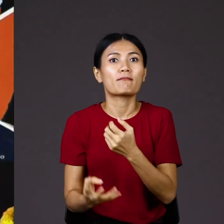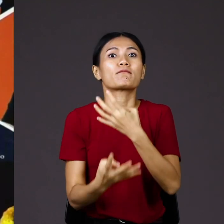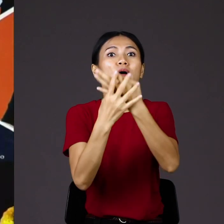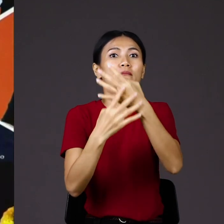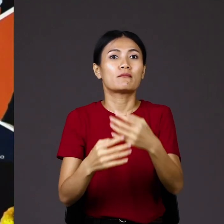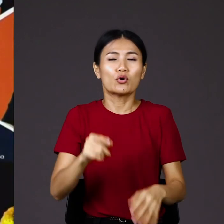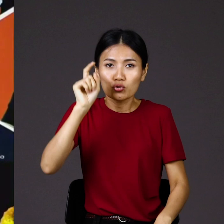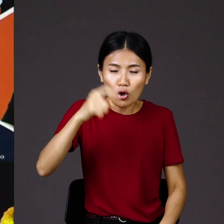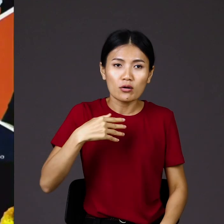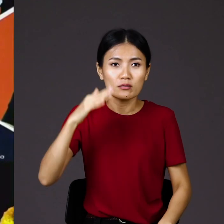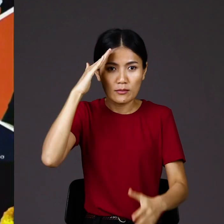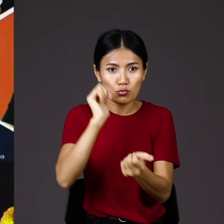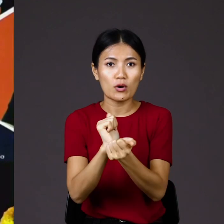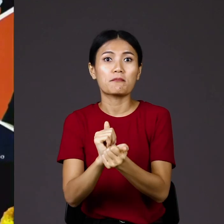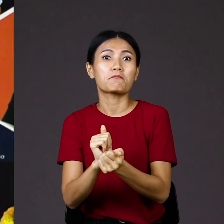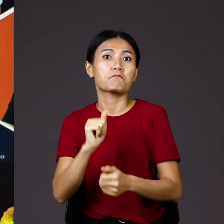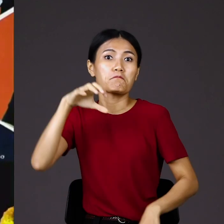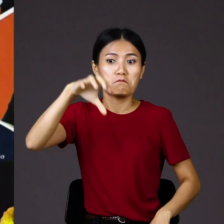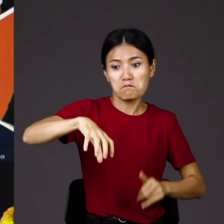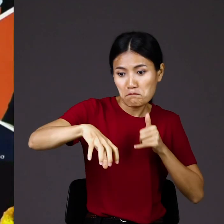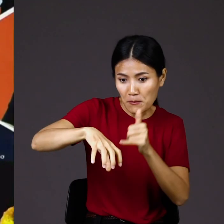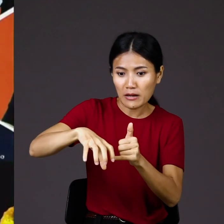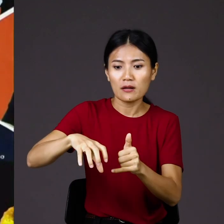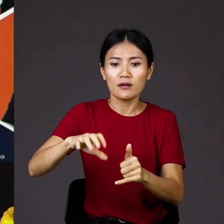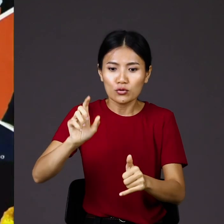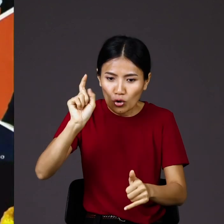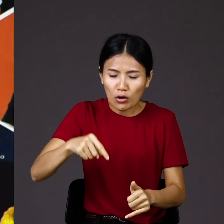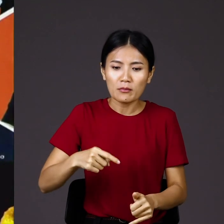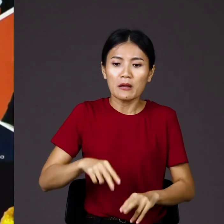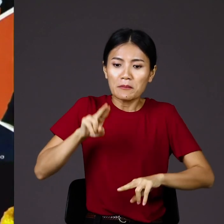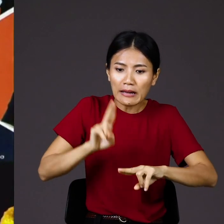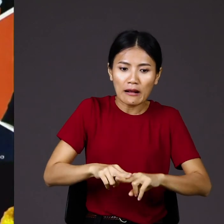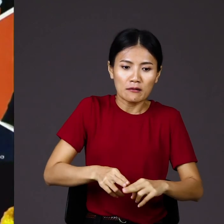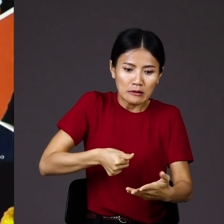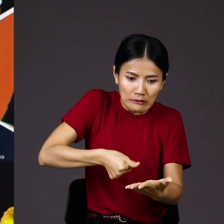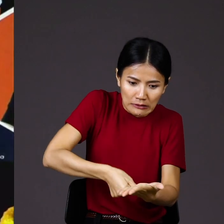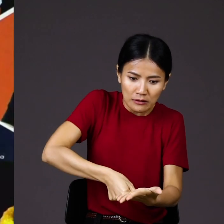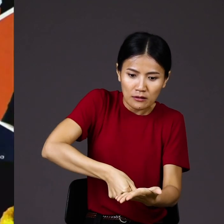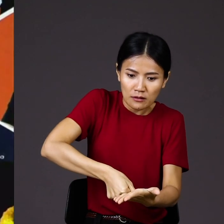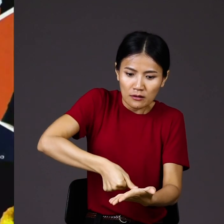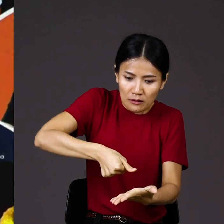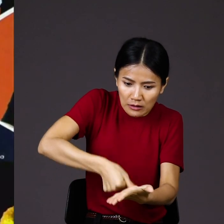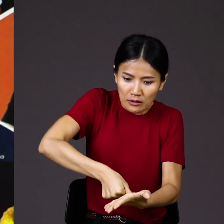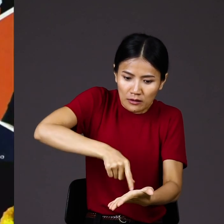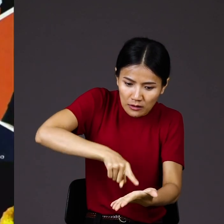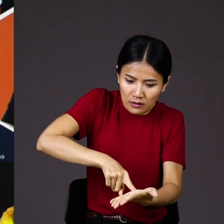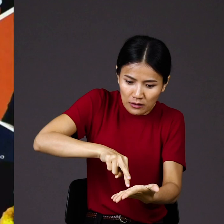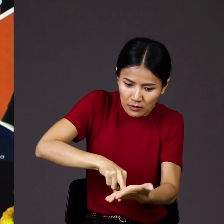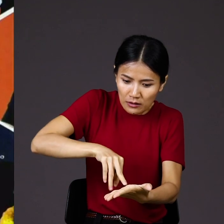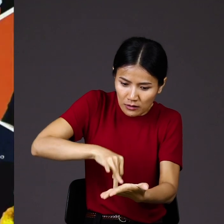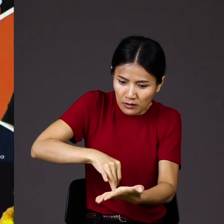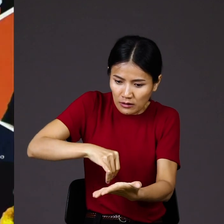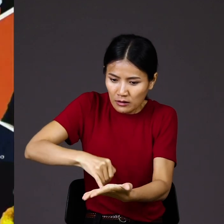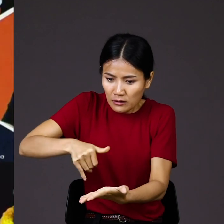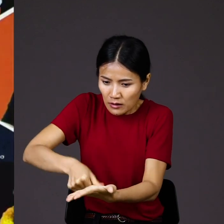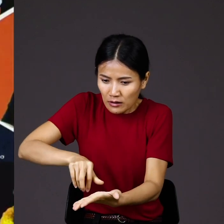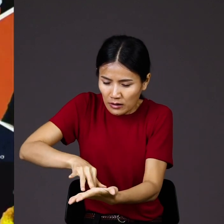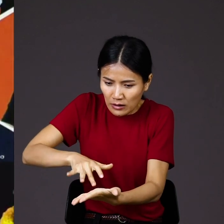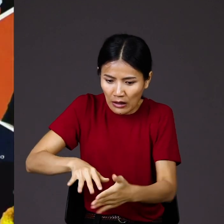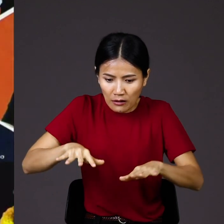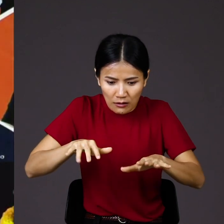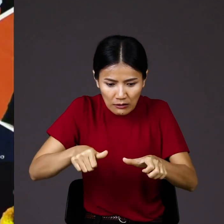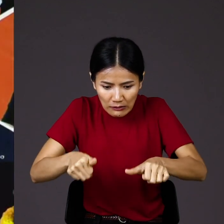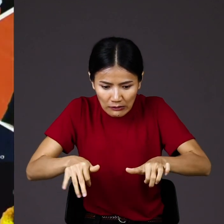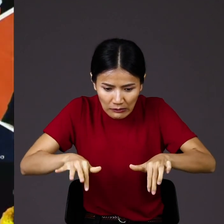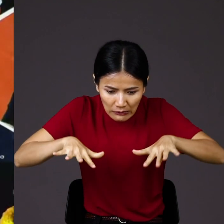ป็นผู้ต้องหาเนี่ยโอ้โหนี่ผมเสียความบริสุทธิ์กับนิ้วมือผมนะเนี่ยต้องไปนั่งแปะ10นิ้ว10นิ้วตั้งแต่ชีวิตเติบโตมาไม่เคย